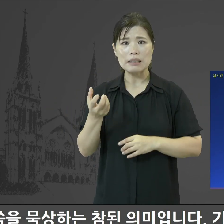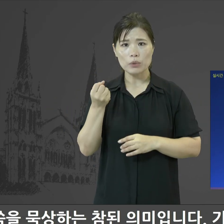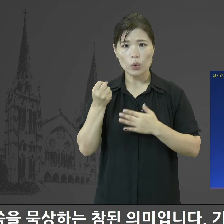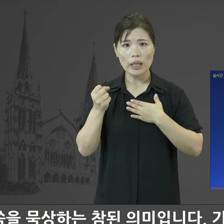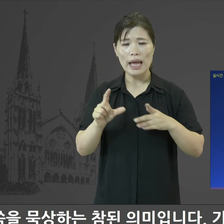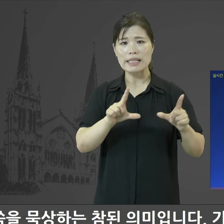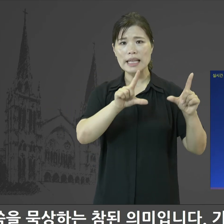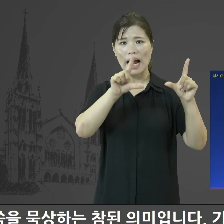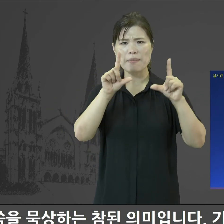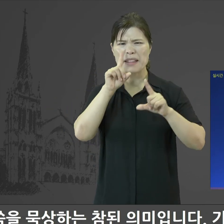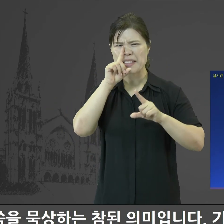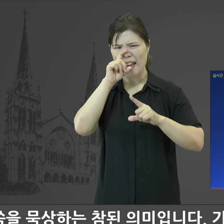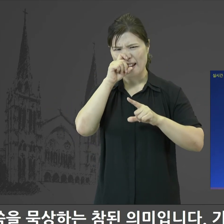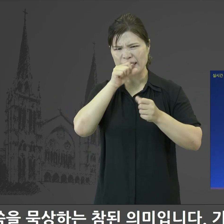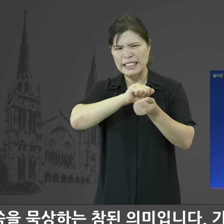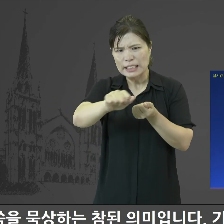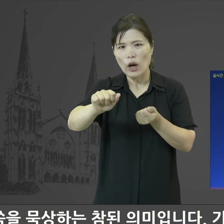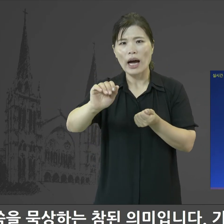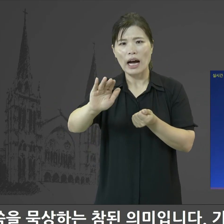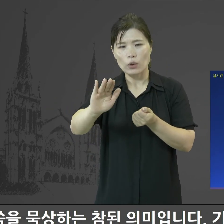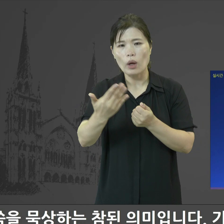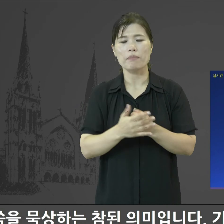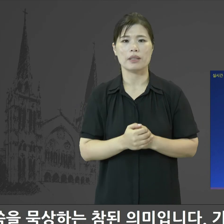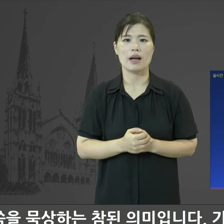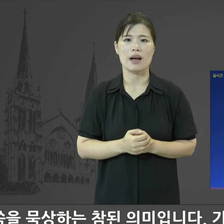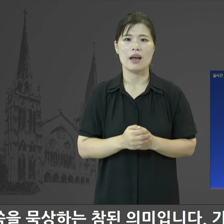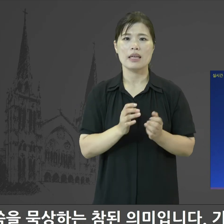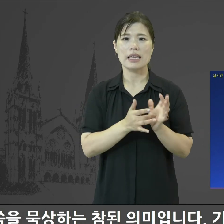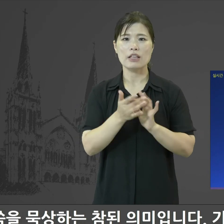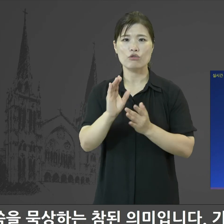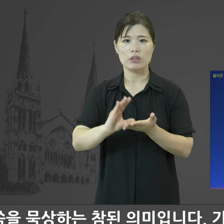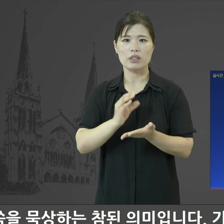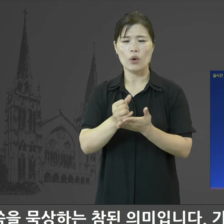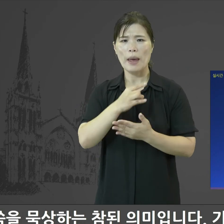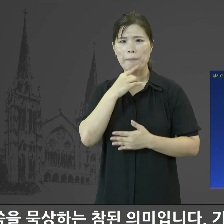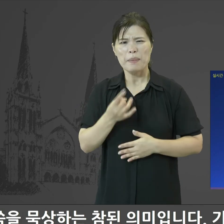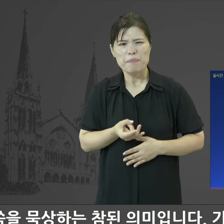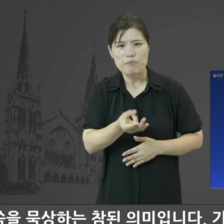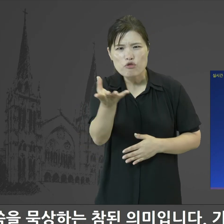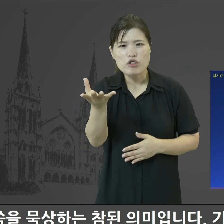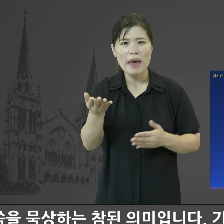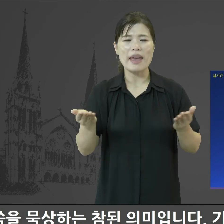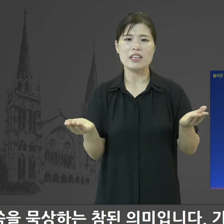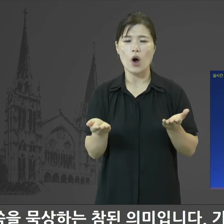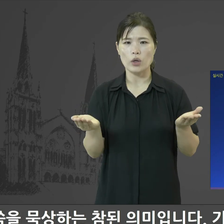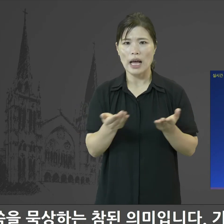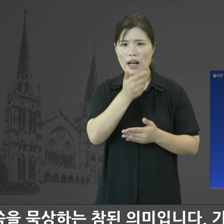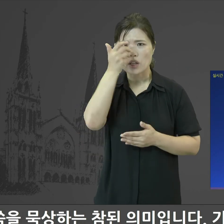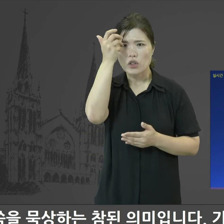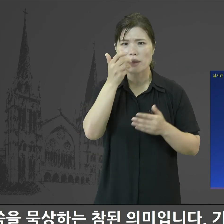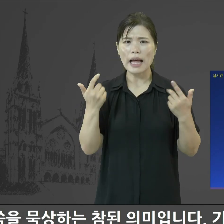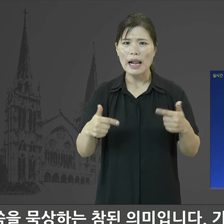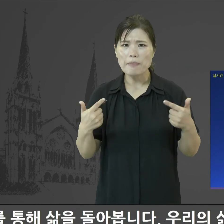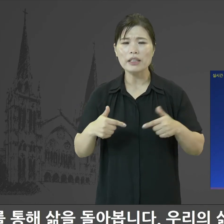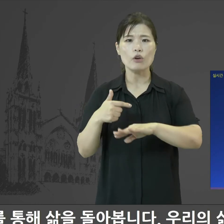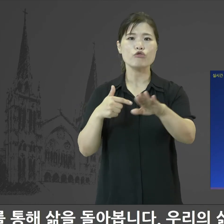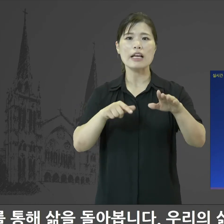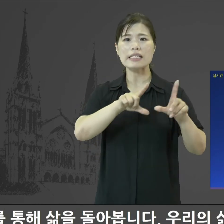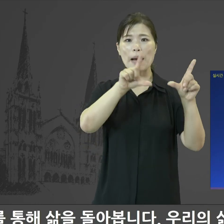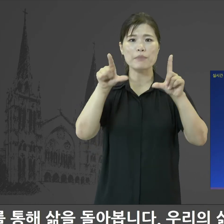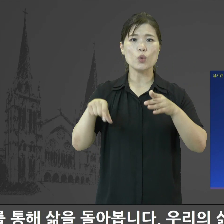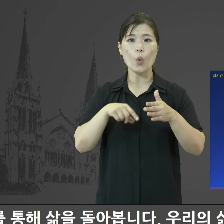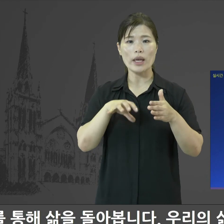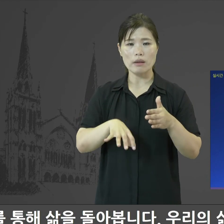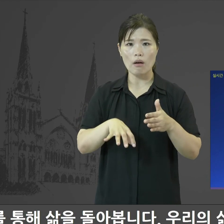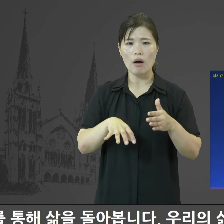묻어있는 때들을 다 씻겨냅니다. 이것이 예수 그리스도의 피뿌림의 역사이고, 이것이 성령님께서 날마다 우리의 삶에서